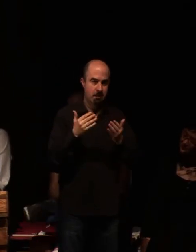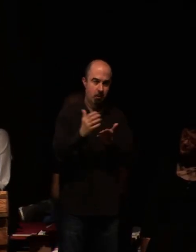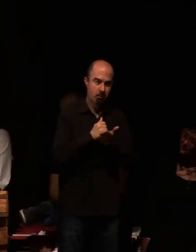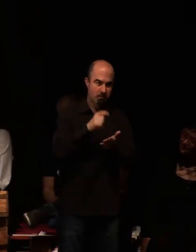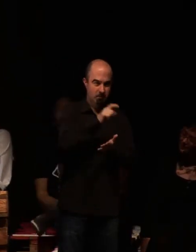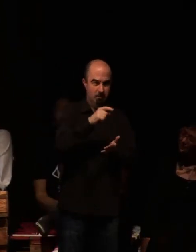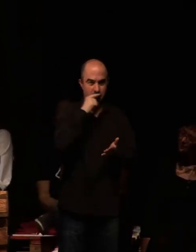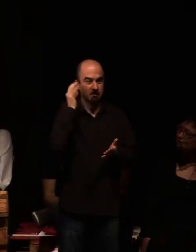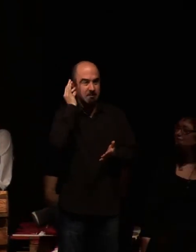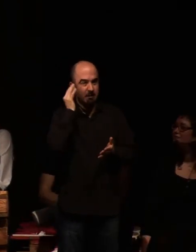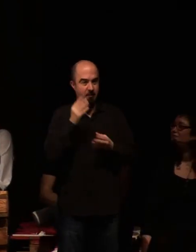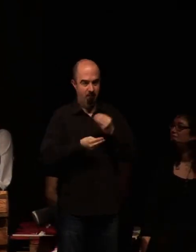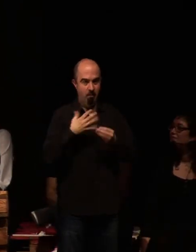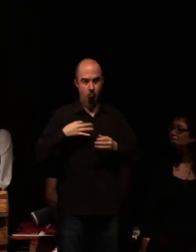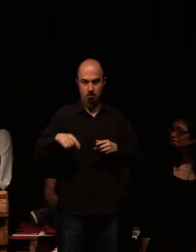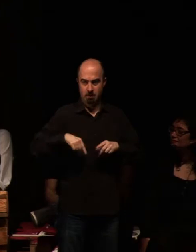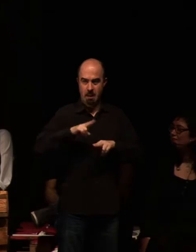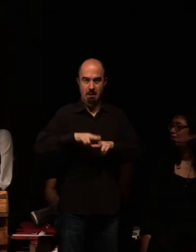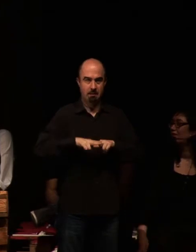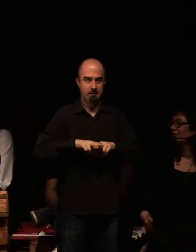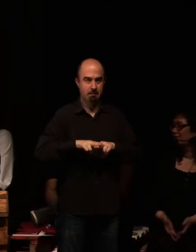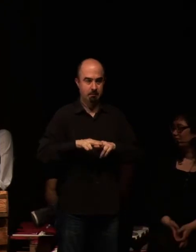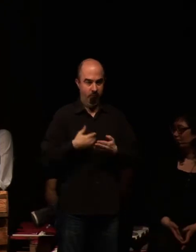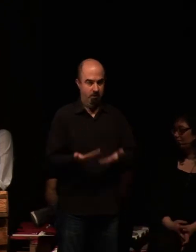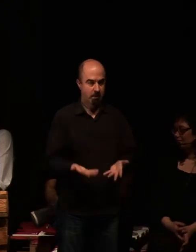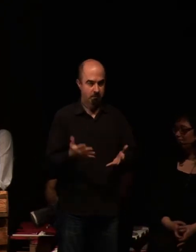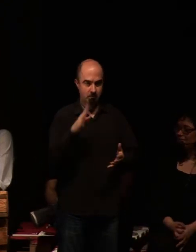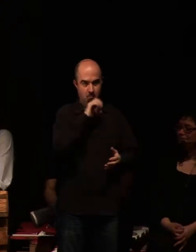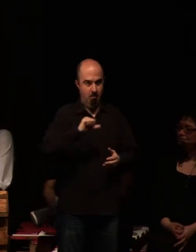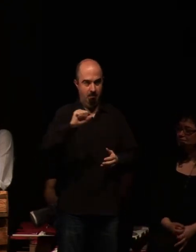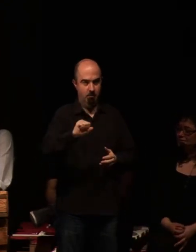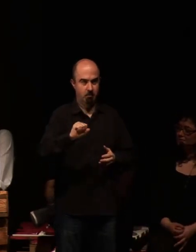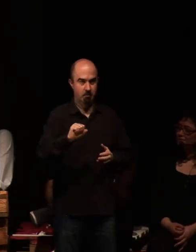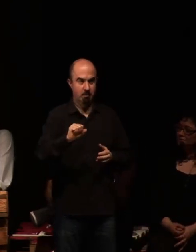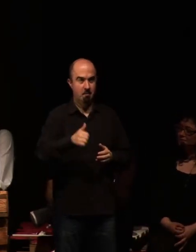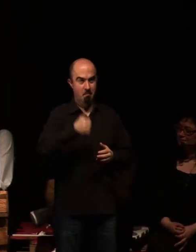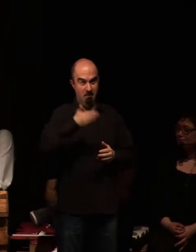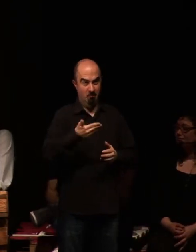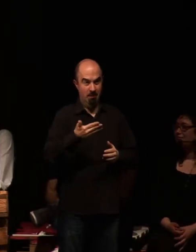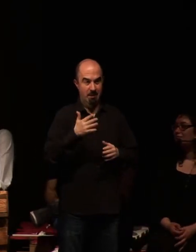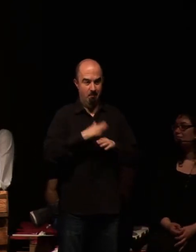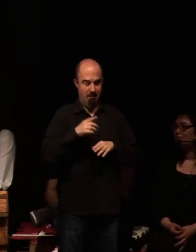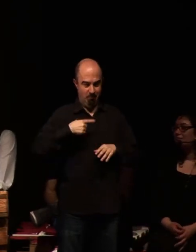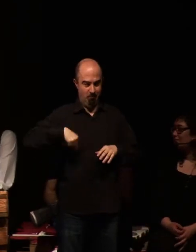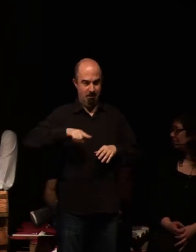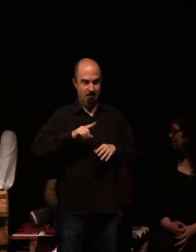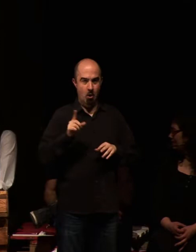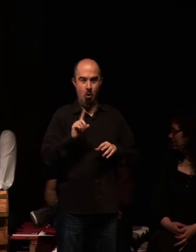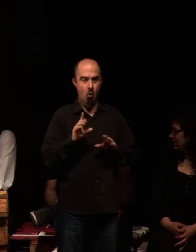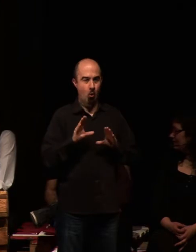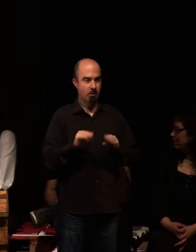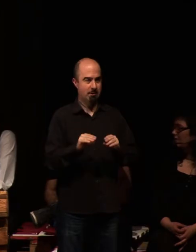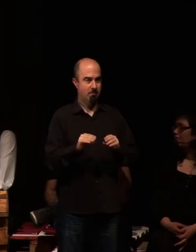i a totes aquelles que estan fent possible aquest acte fins ara meravellós. Sobretot, perquè nosaltres no utilitzem